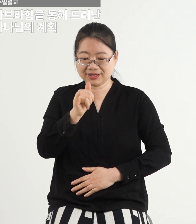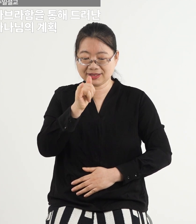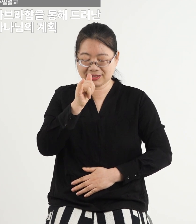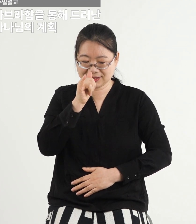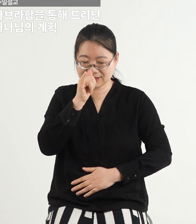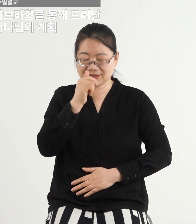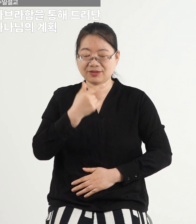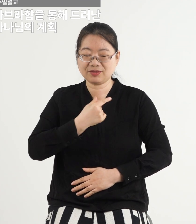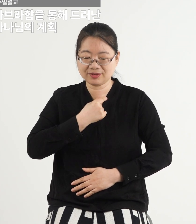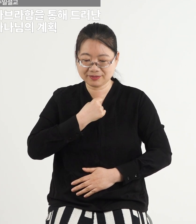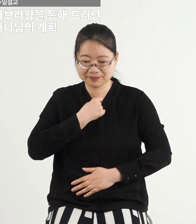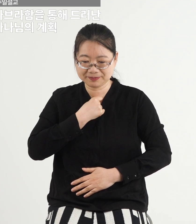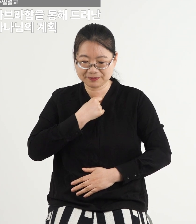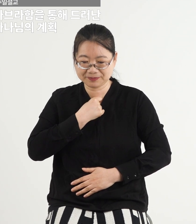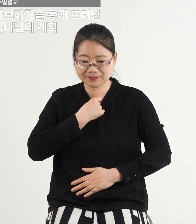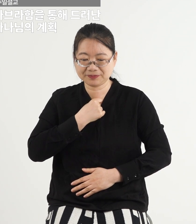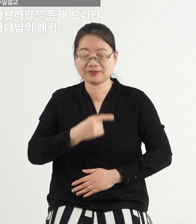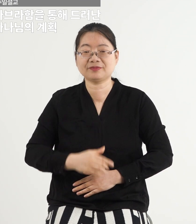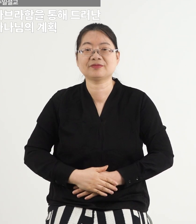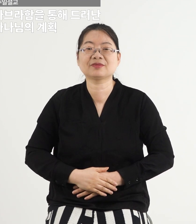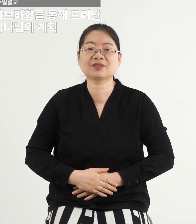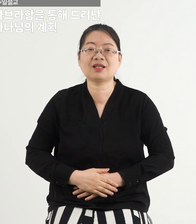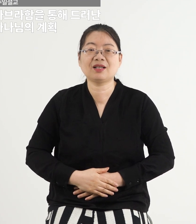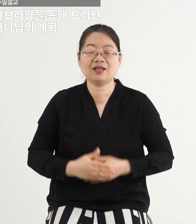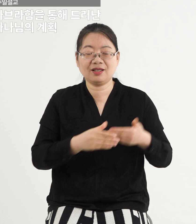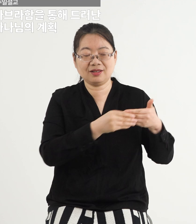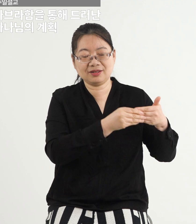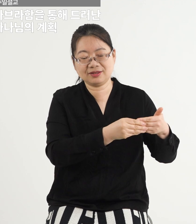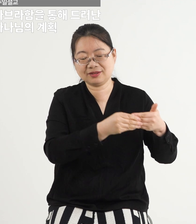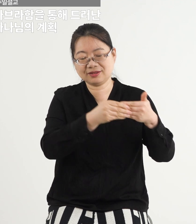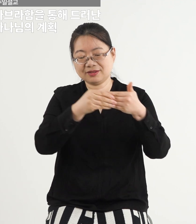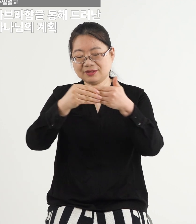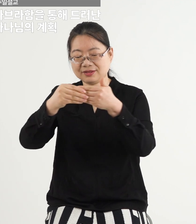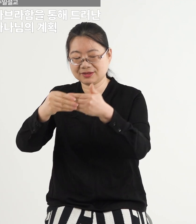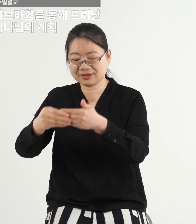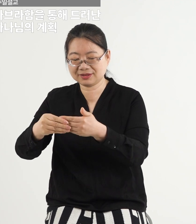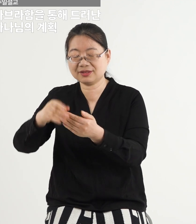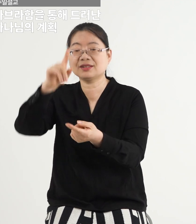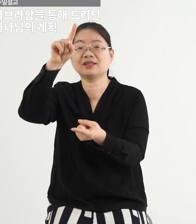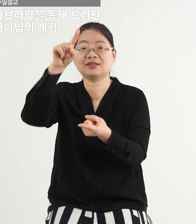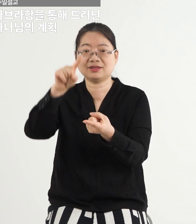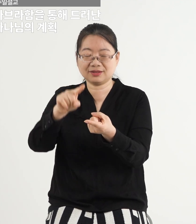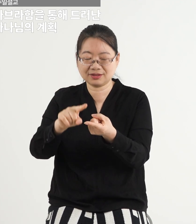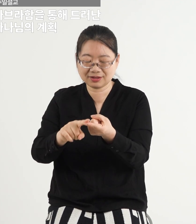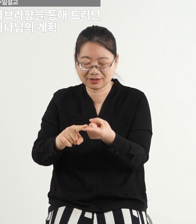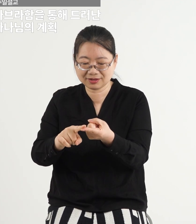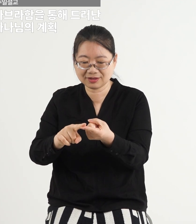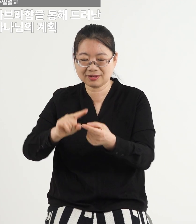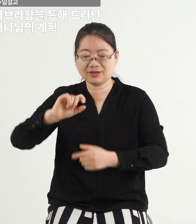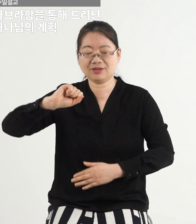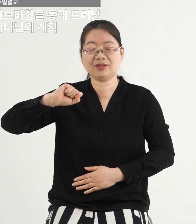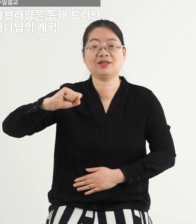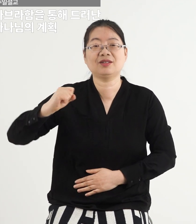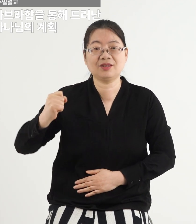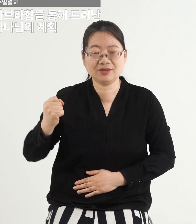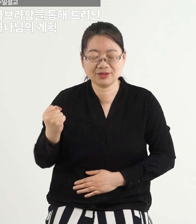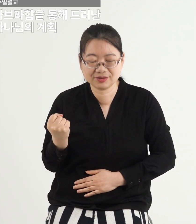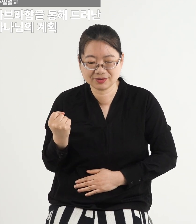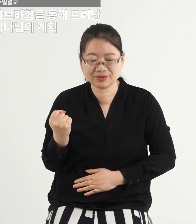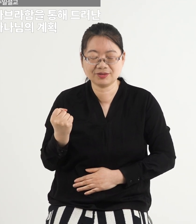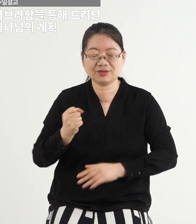나 있기 원합니다. 이끄시는 대로 순종하며 살겠습니다.